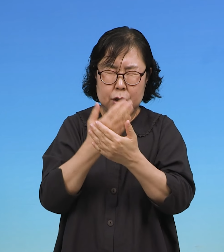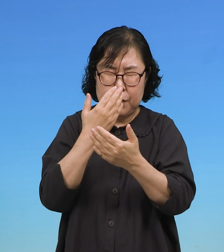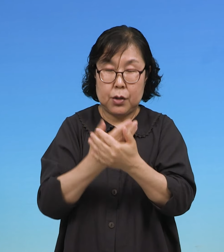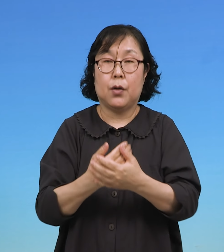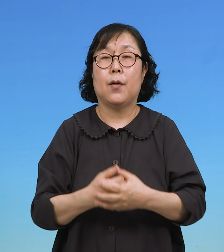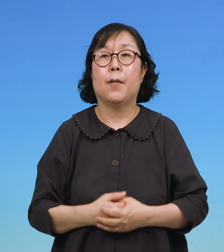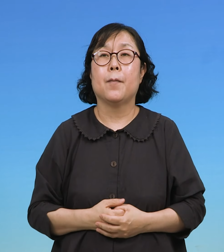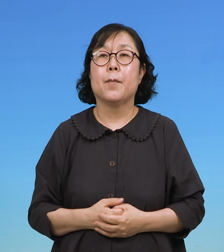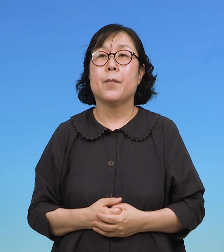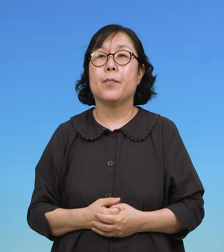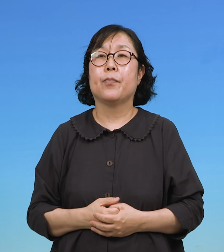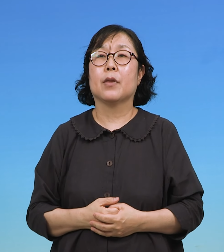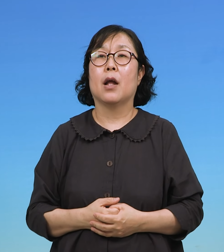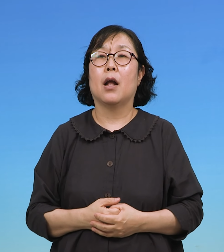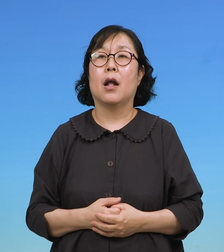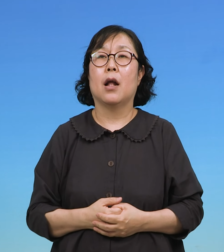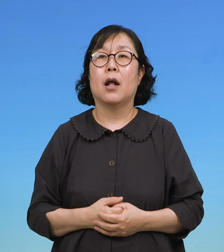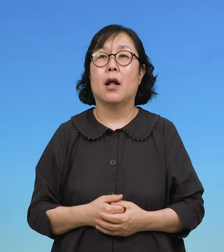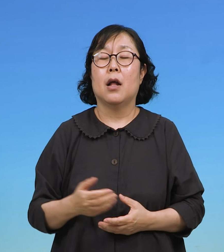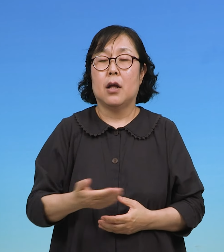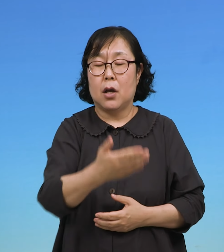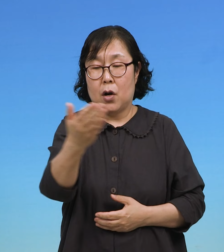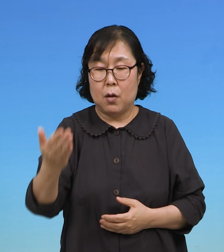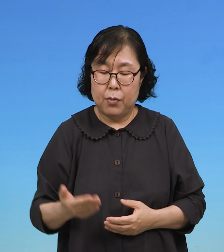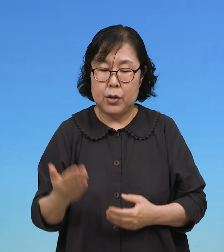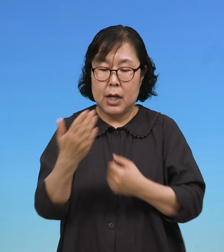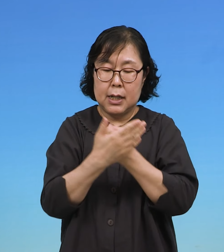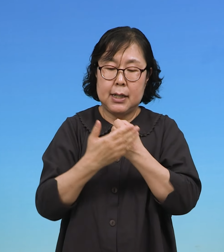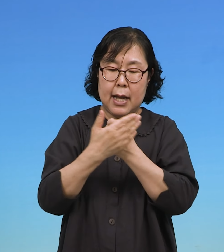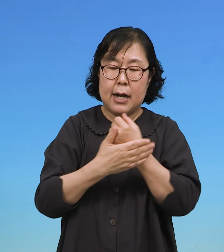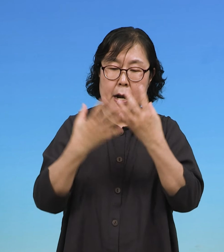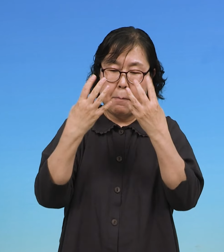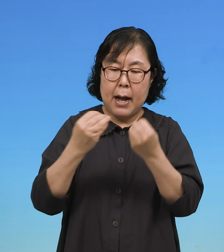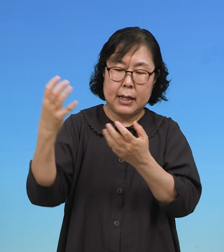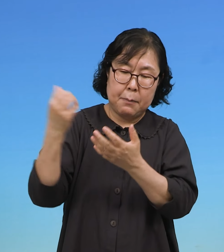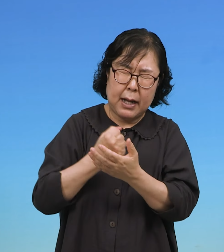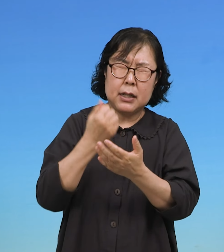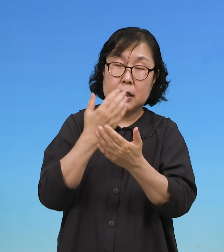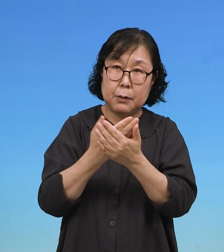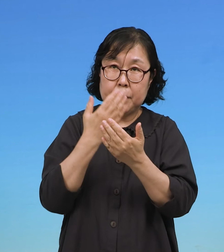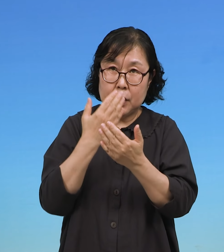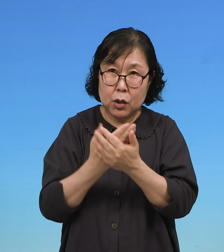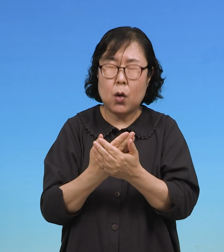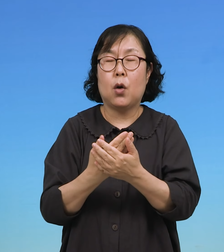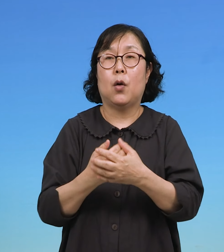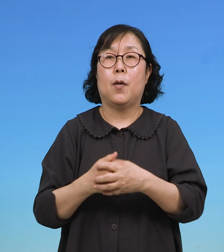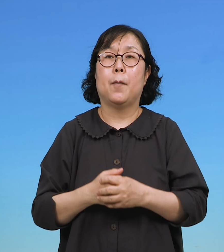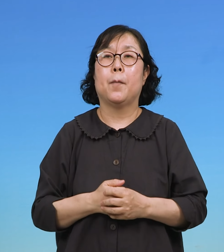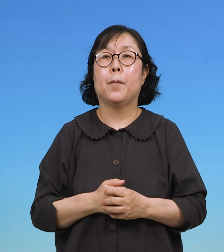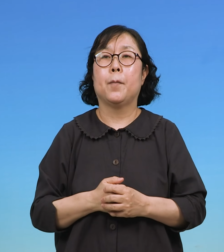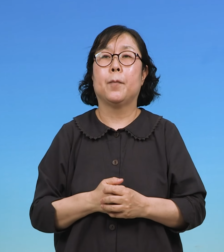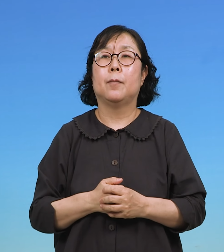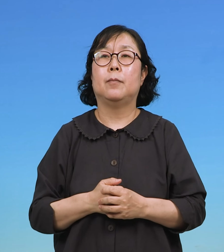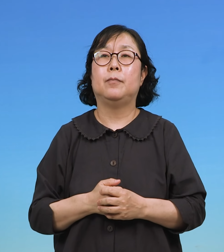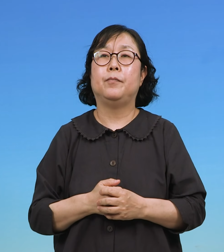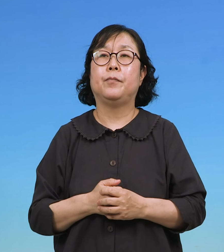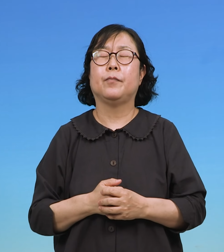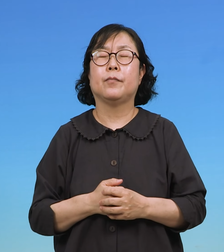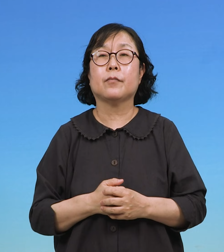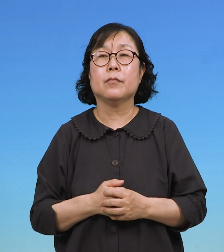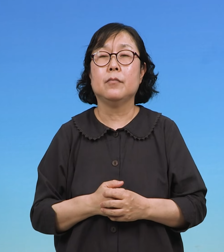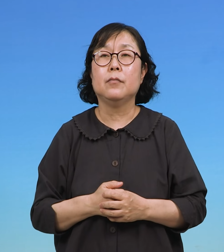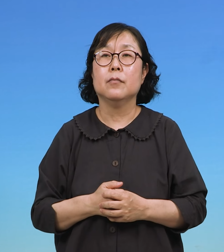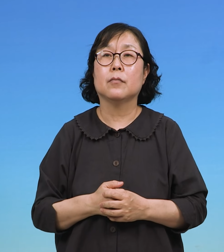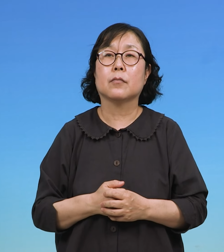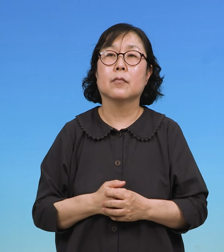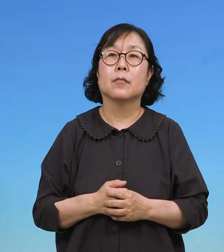돼요. 자격을 잃어버린 아브라함을 탓하지 아니하시는 그 하나님의 사랑의 원리가 오늘 저를 여기 세워주시는